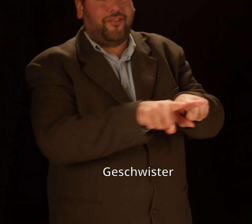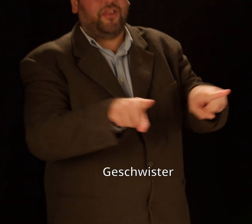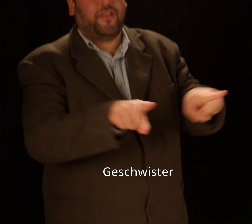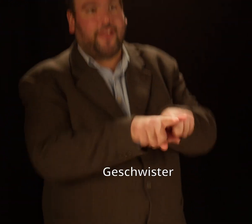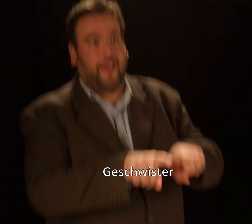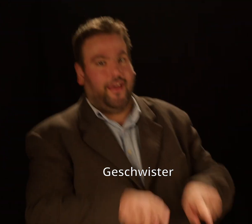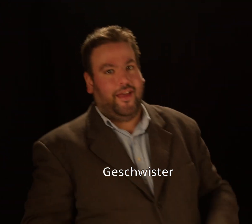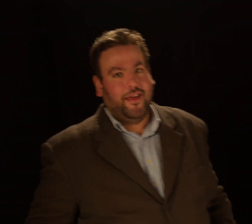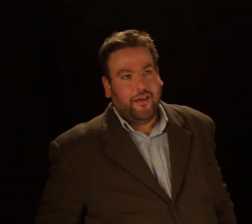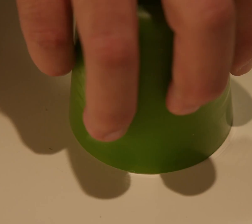Geschwister.